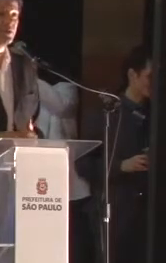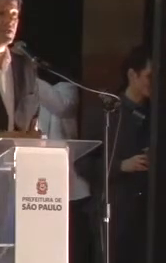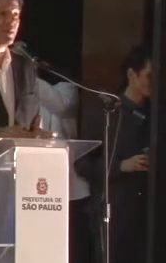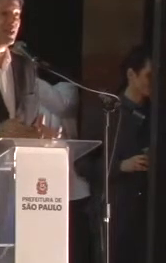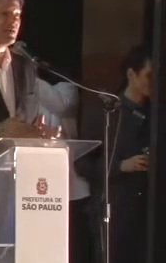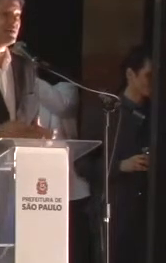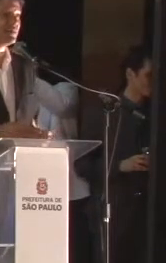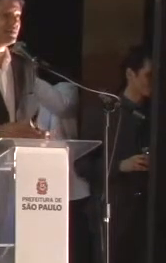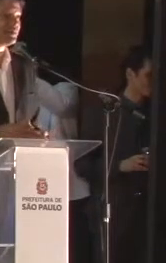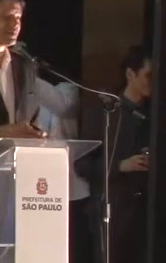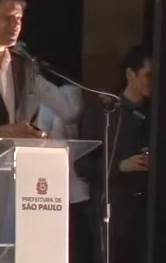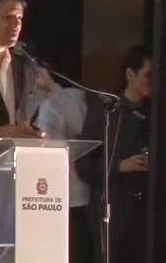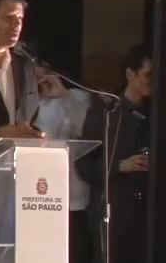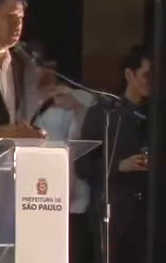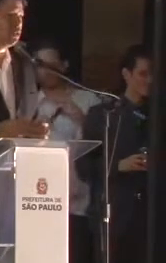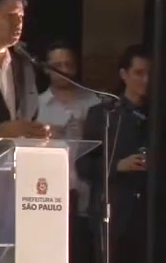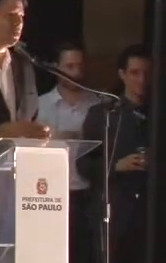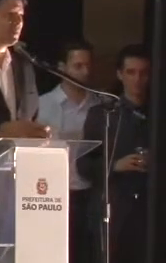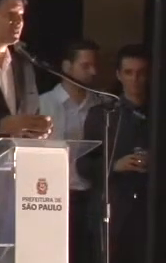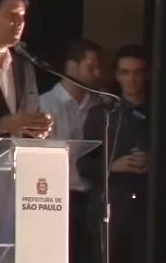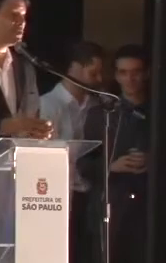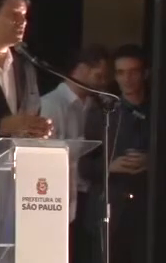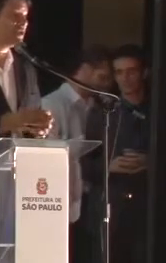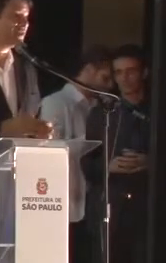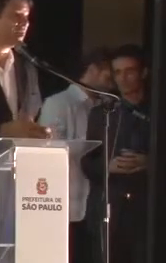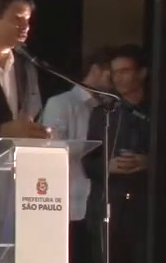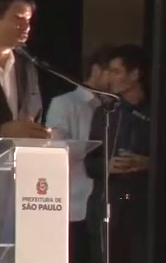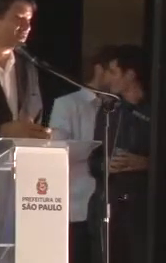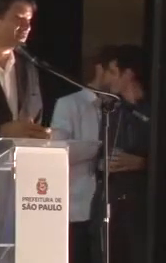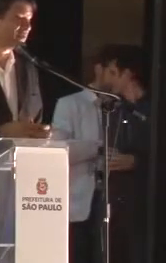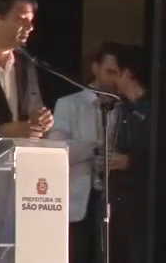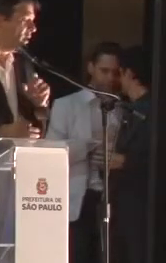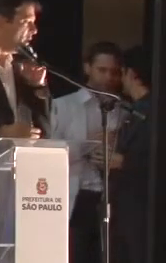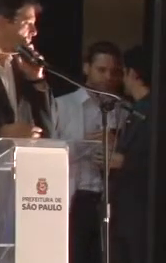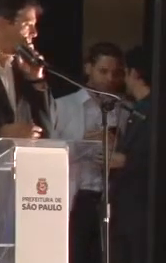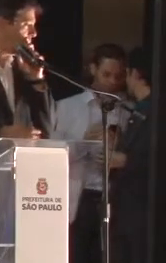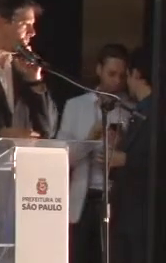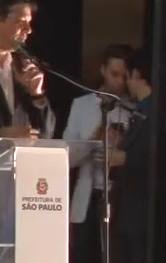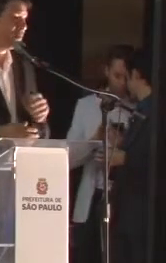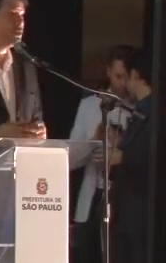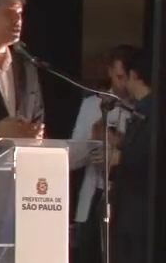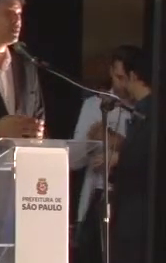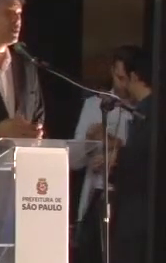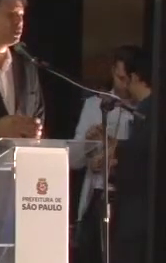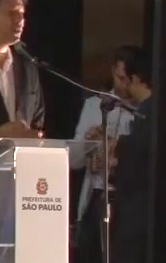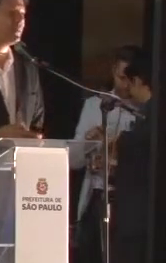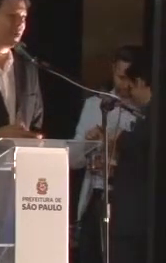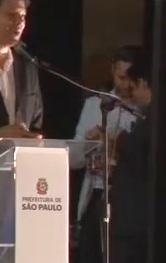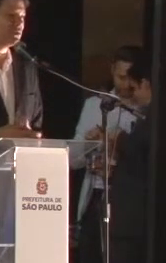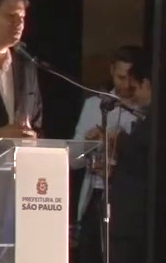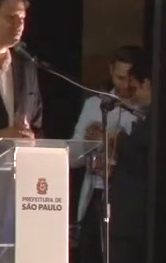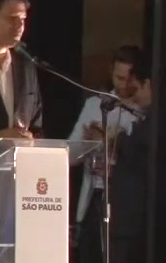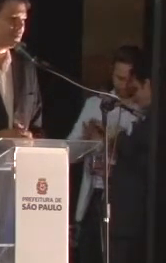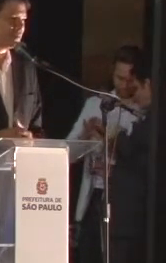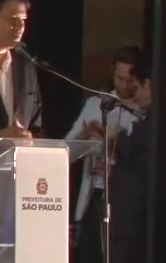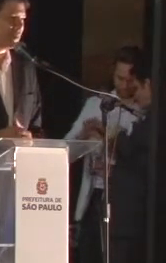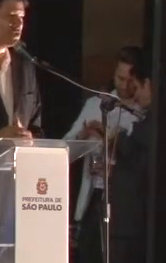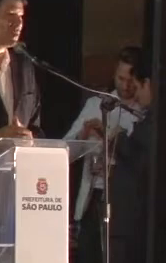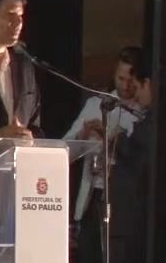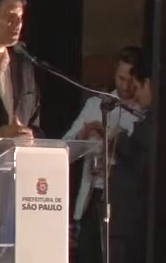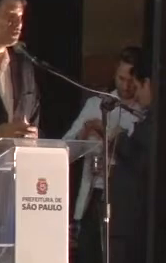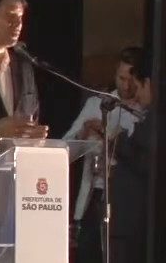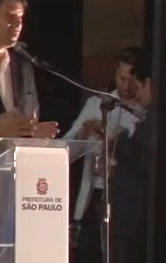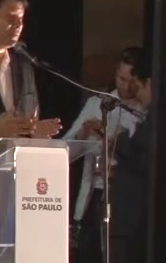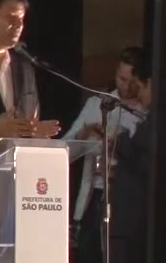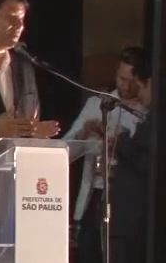Paulo, que trabalhava no Departamento de Edificações, muito pouco lembrado, mas